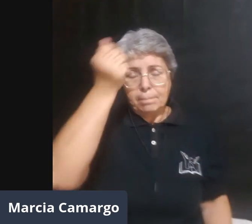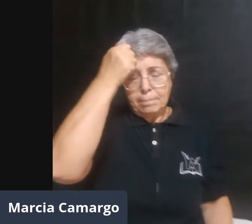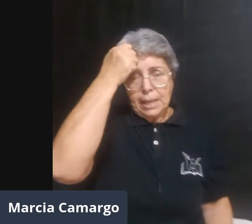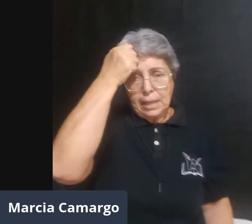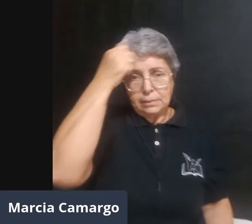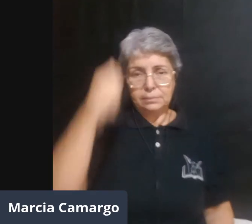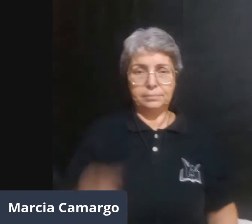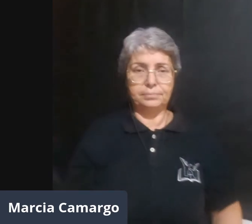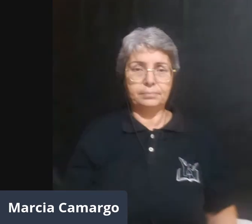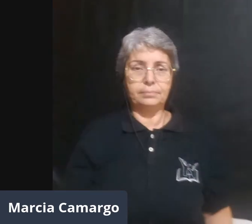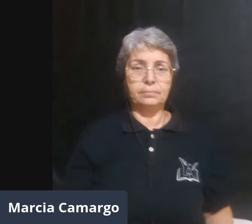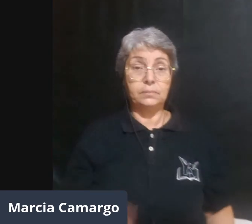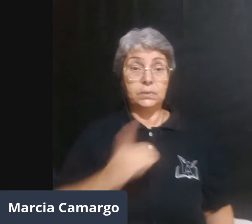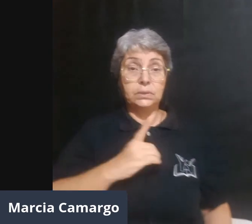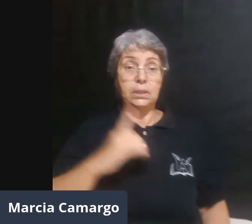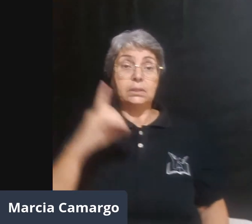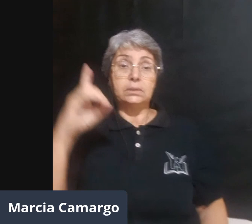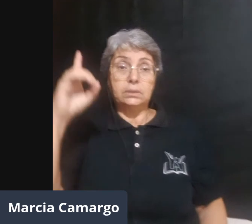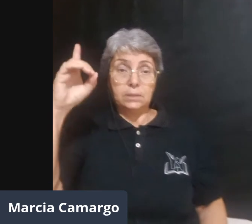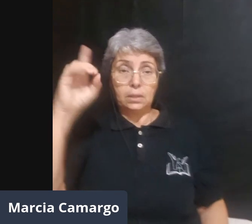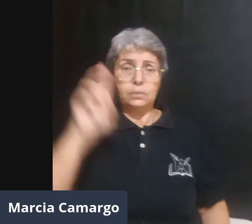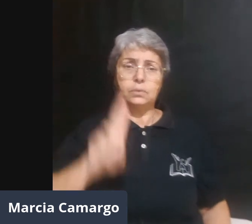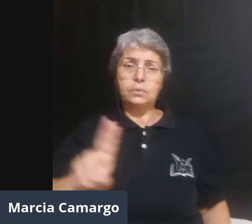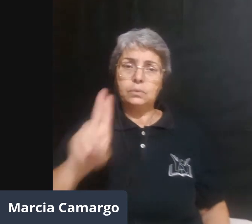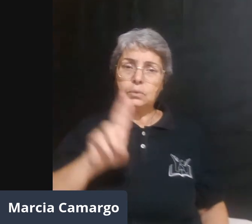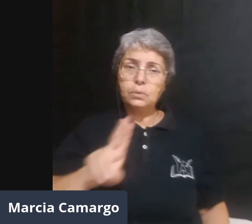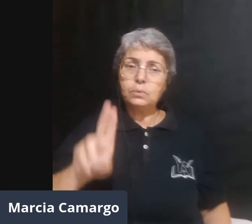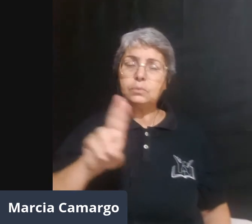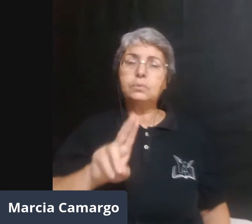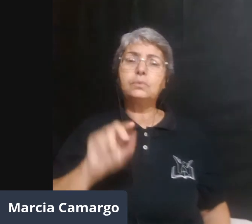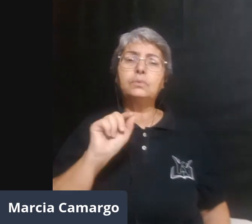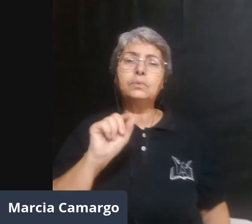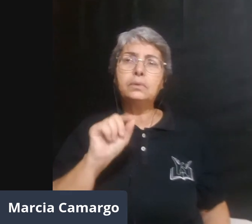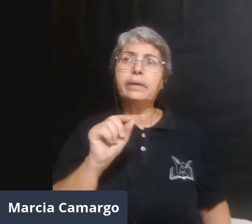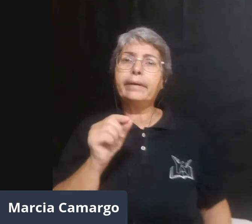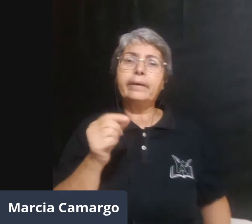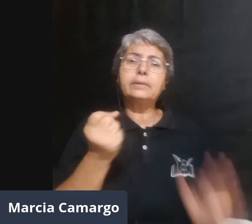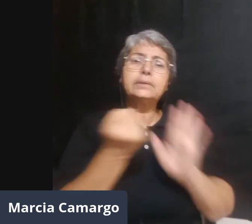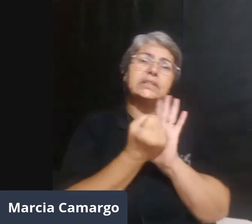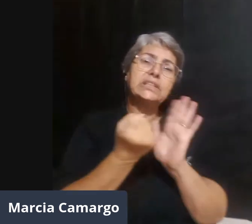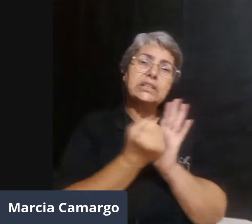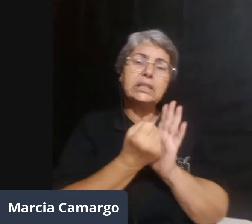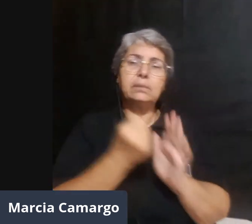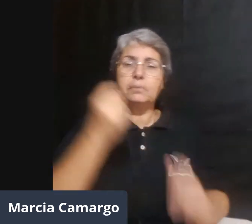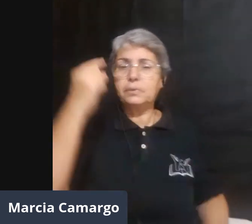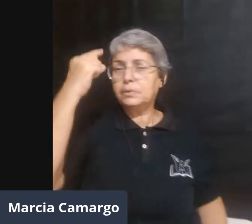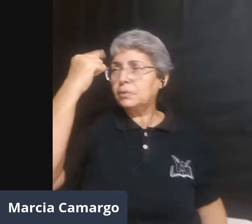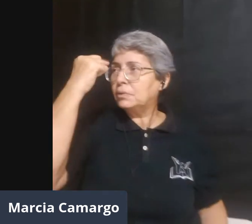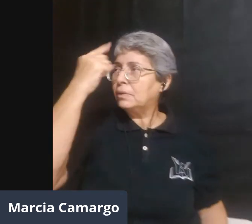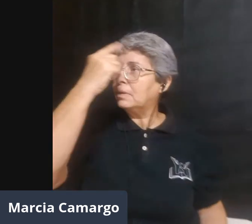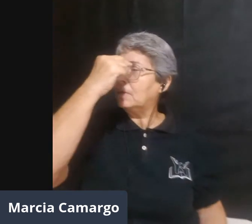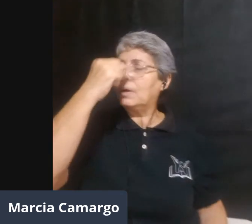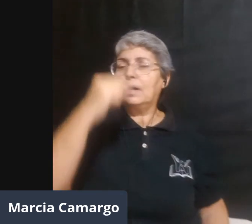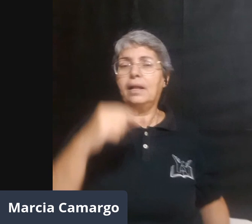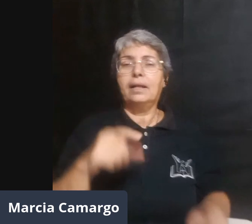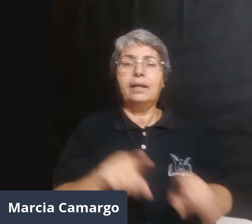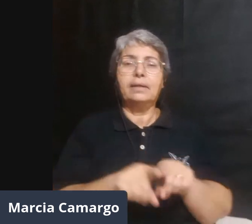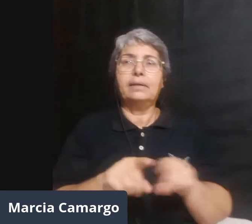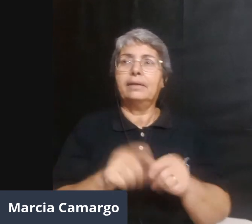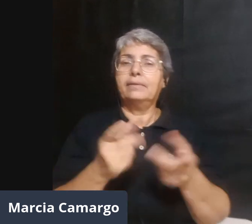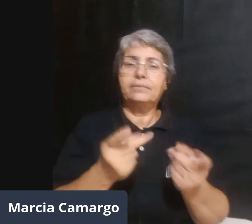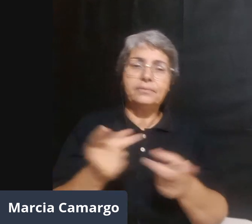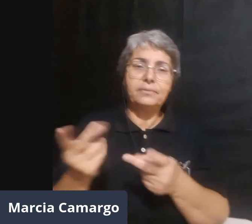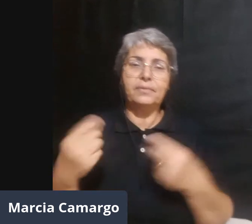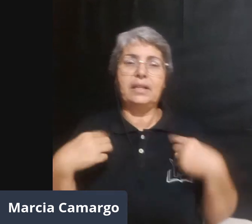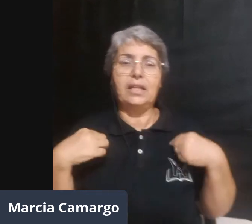Deus usou instrumentos simples como mercadores de colírio e roupas celestiais. Até posso arriscar que esse é um padrão na